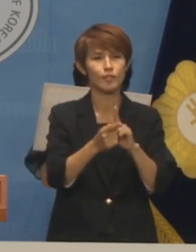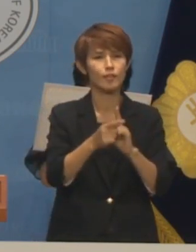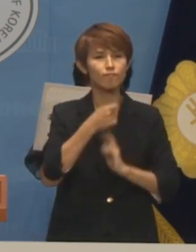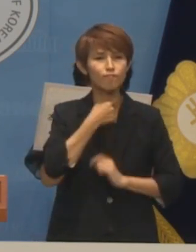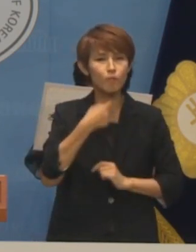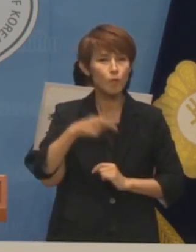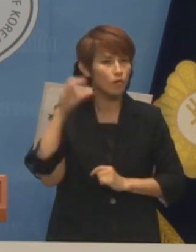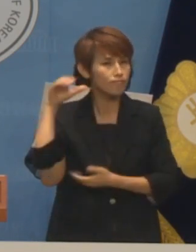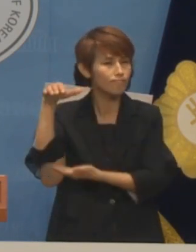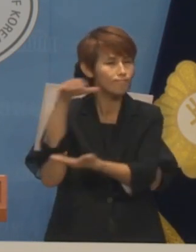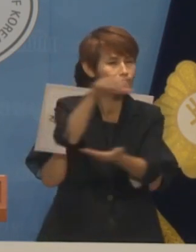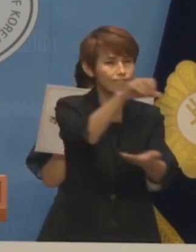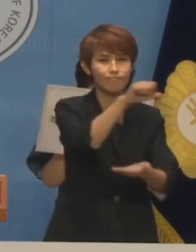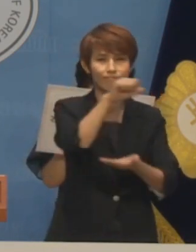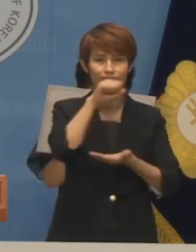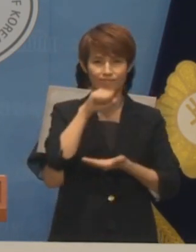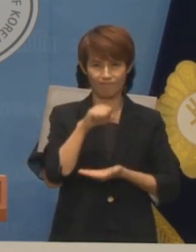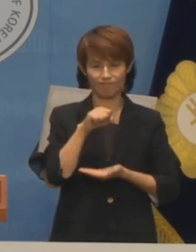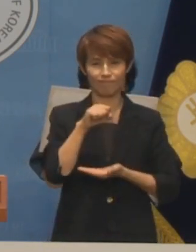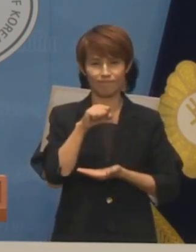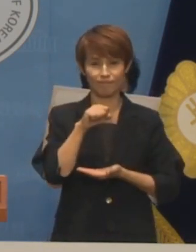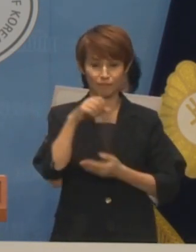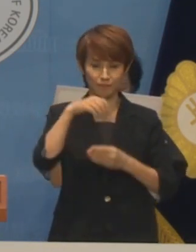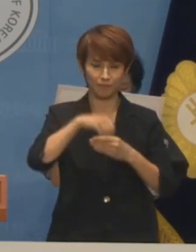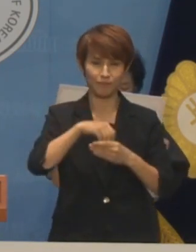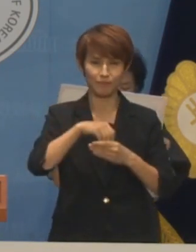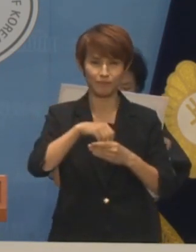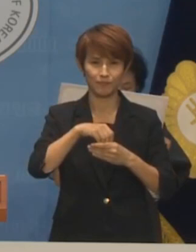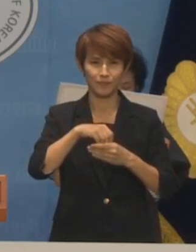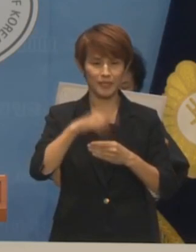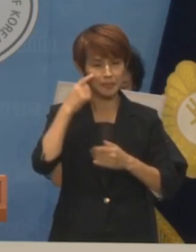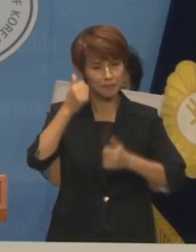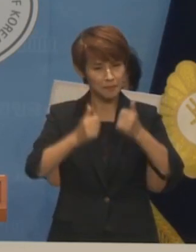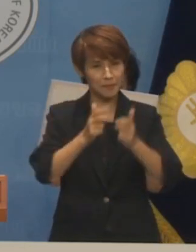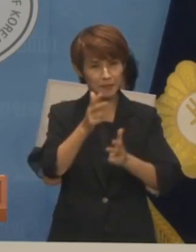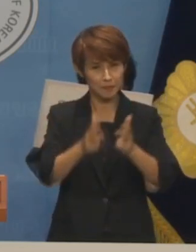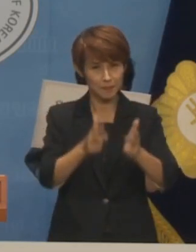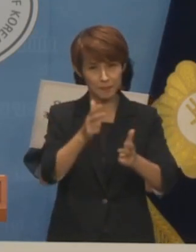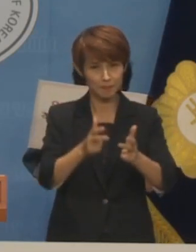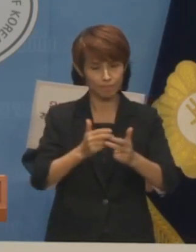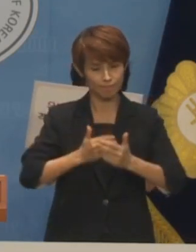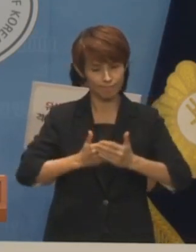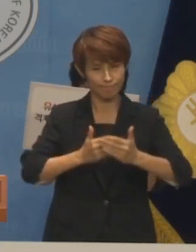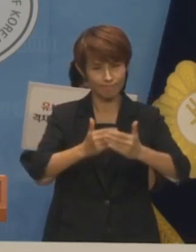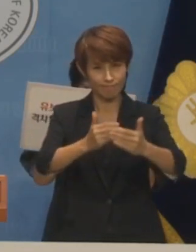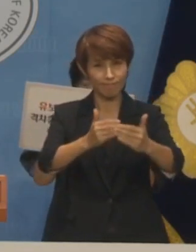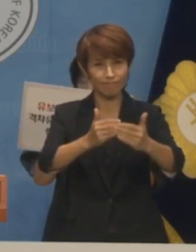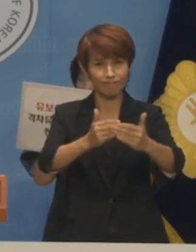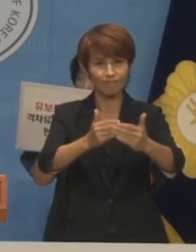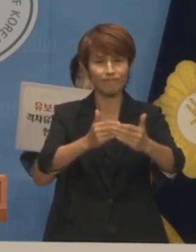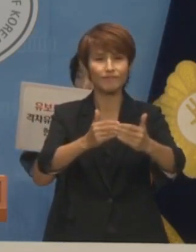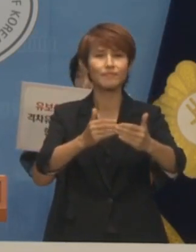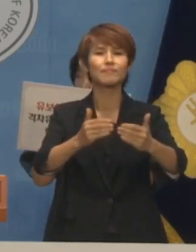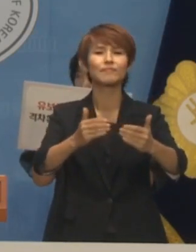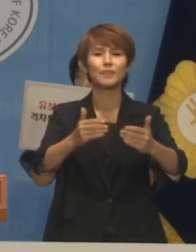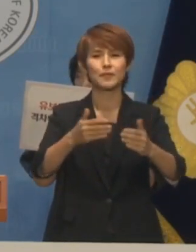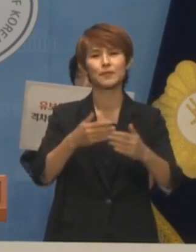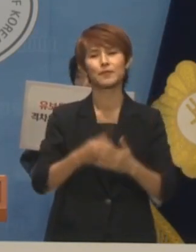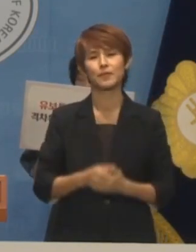의견을 적극 청취 반영하면서 시범 사업을 지속적으로 보완해 줄